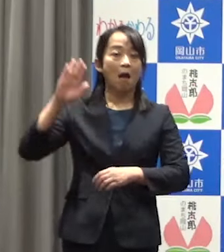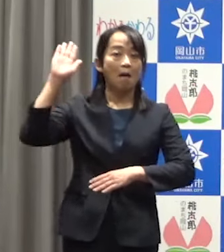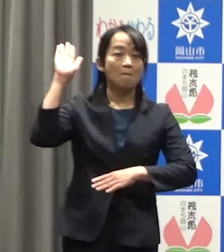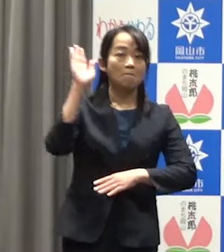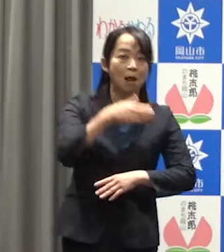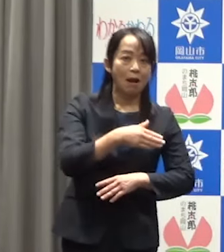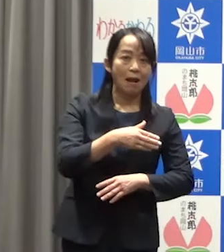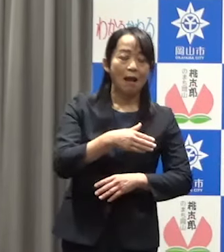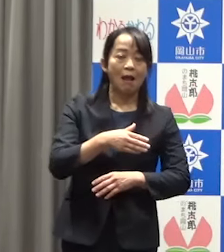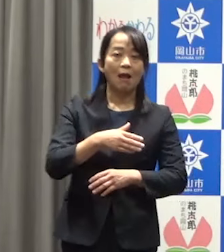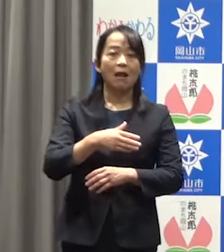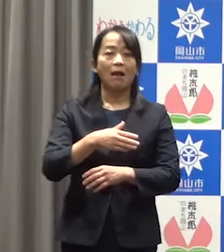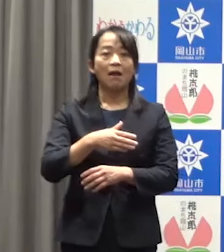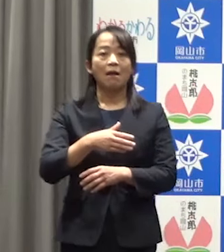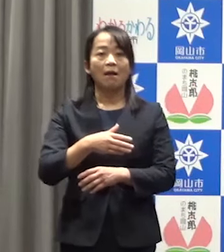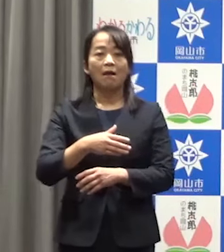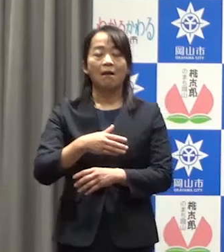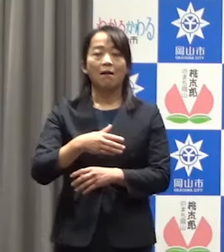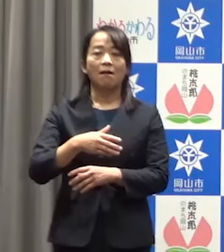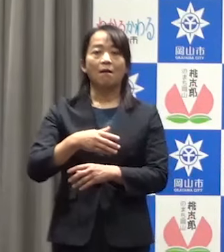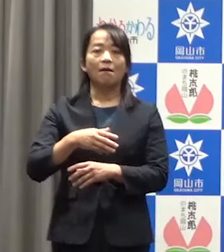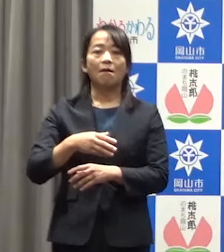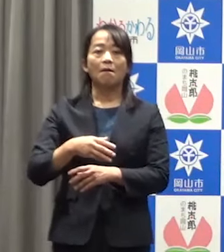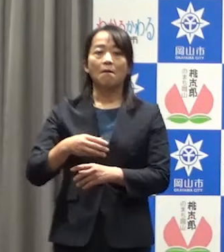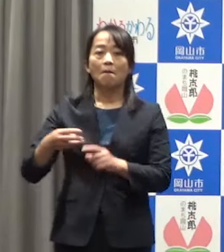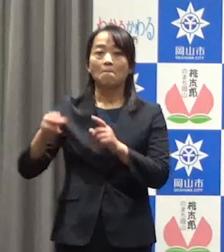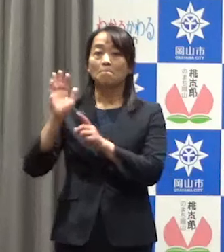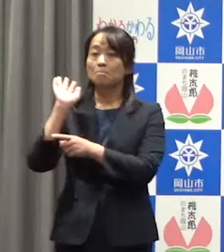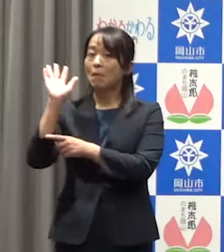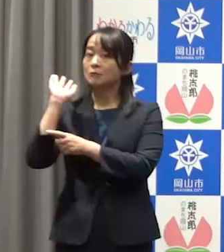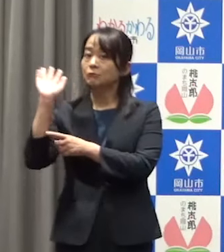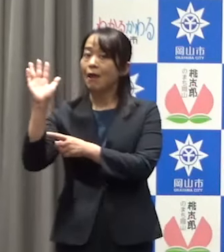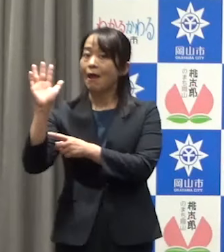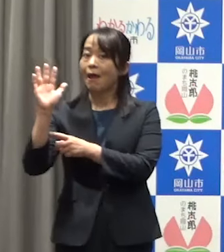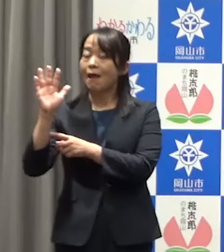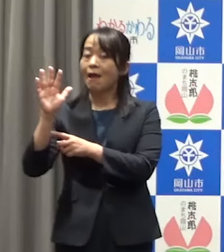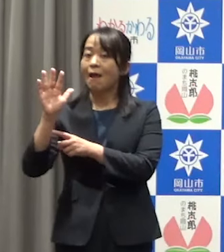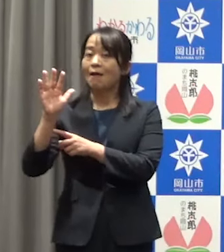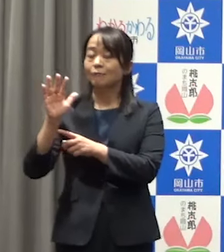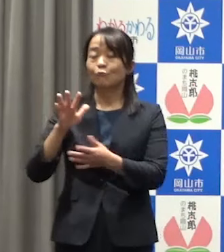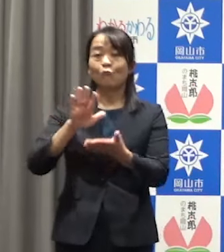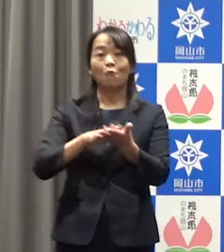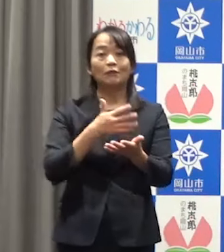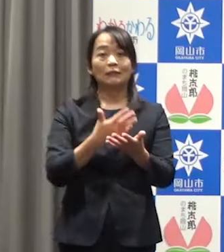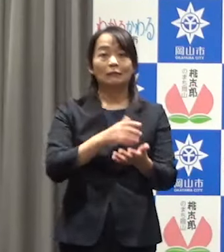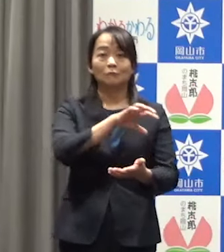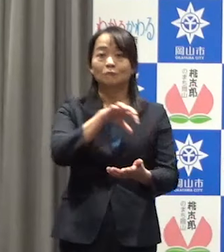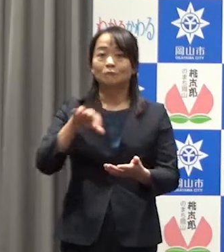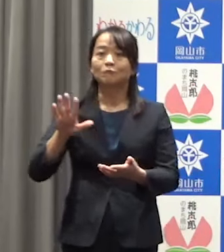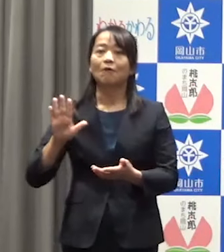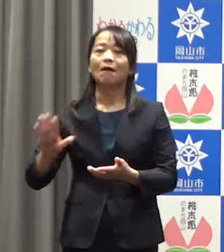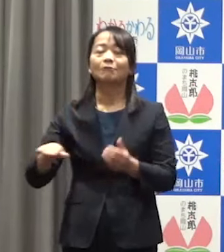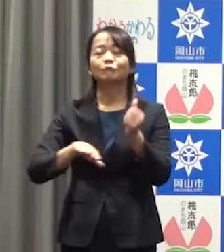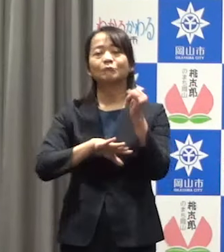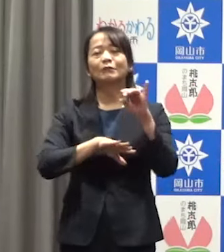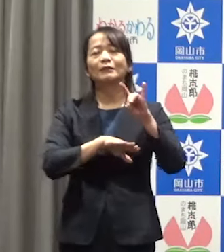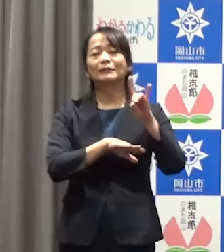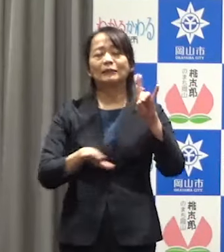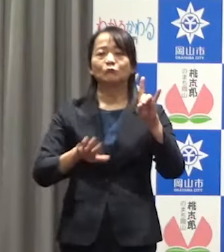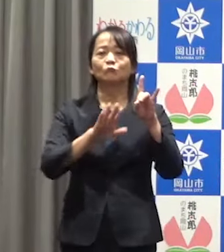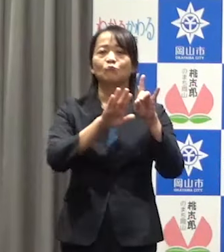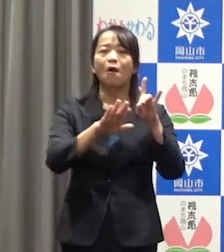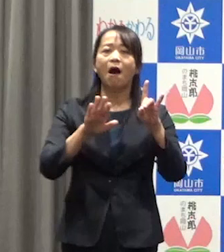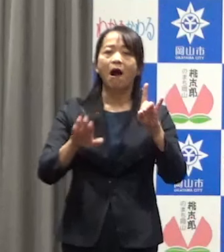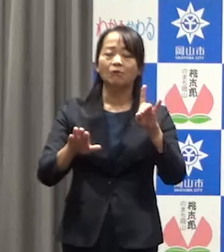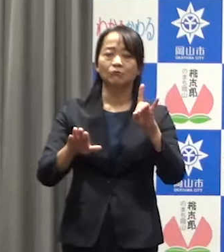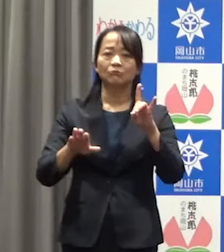変えてきています。その基準によるとですね、やはり、今のジップアリー